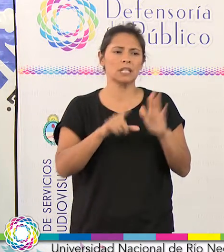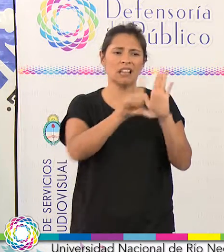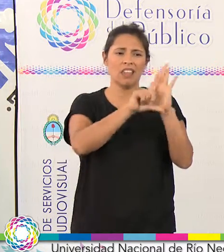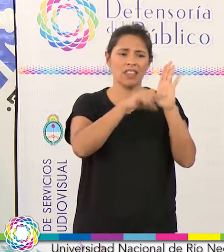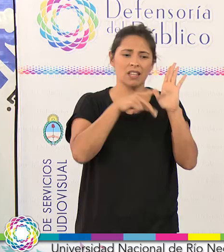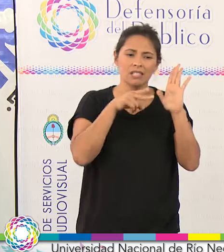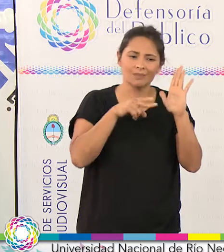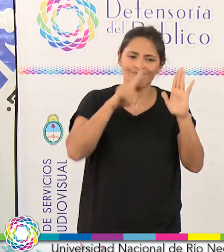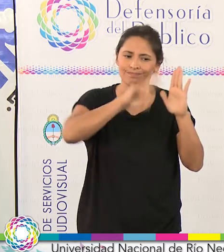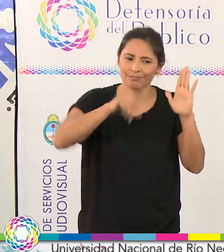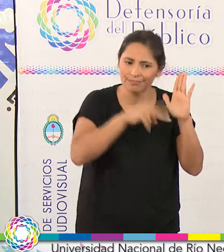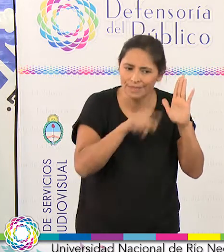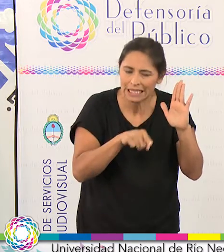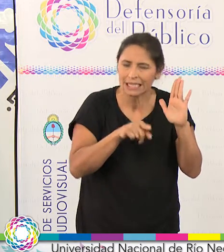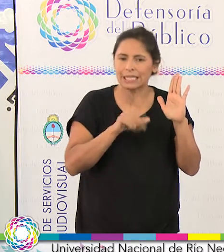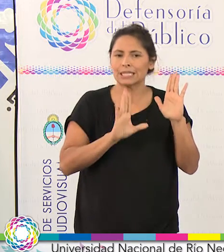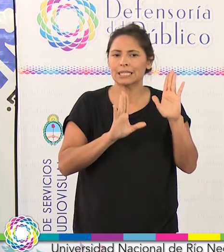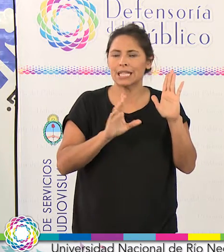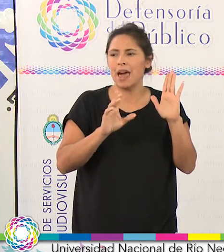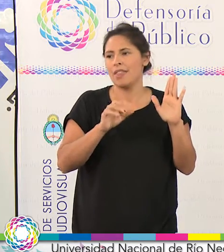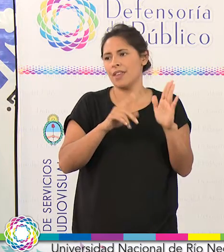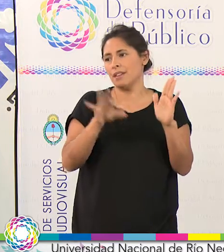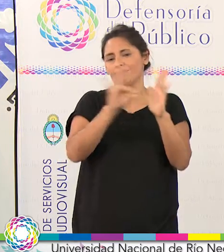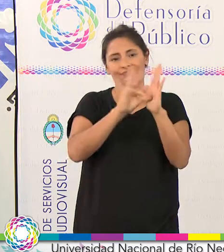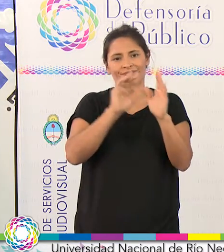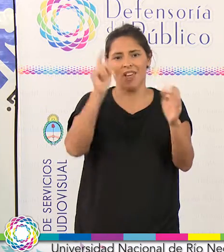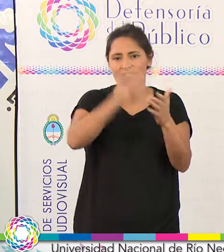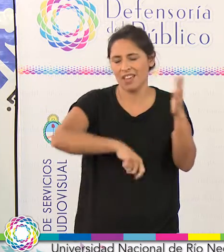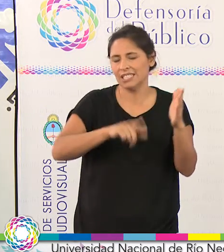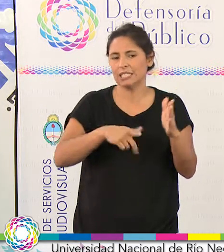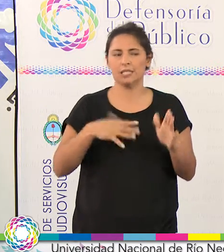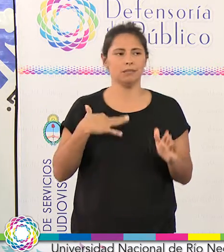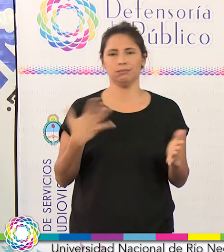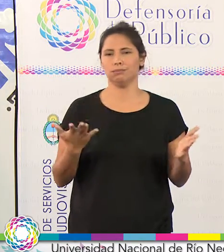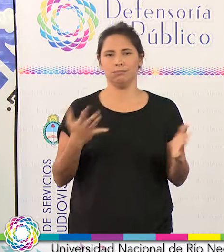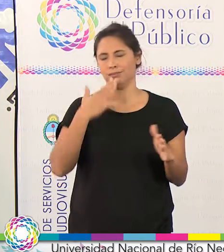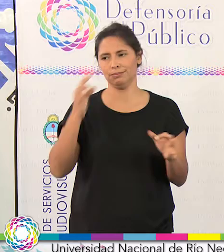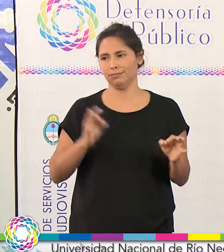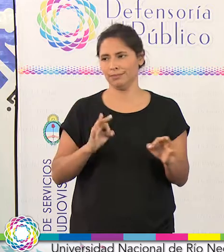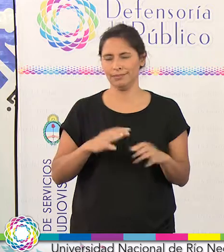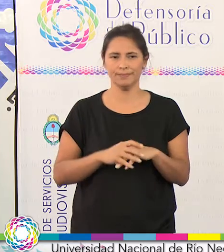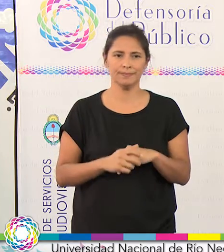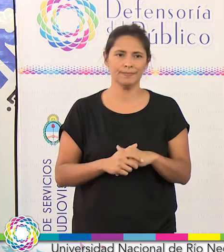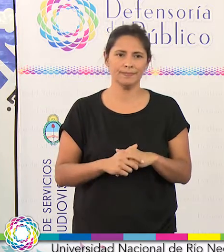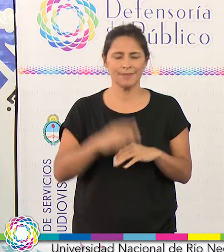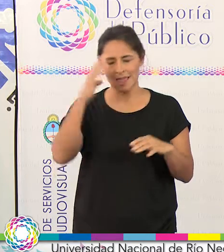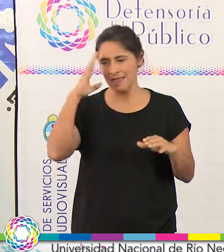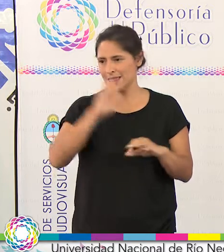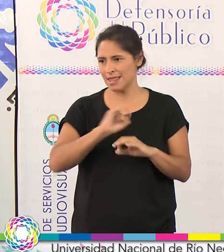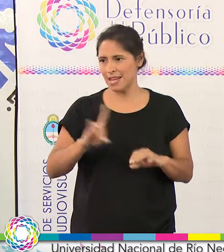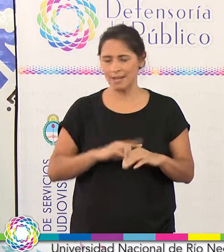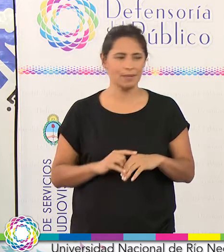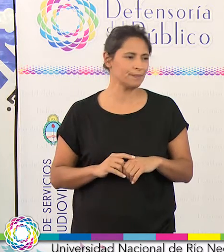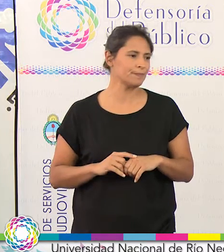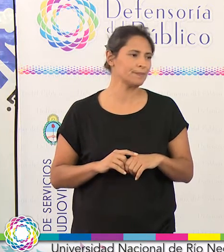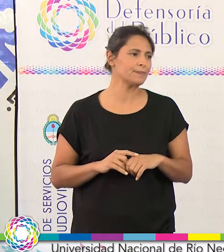anulada parcialmente, por lo menos mediante decretos, la verdad que es indignante. Quería arrancar en principio con esa definición. Y en segundo lugar, en